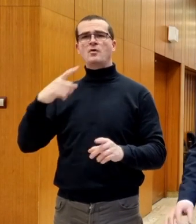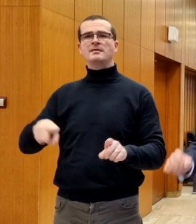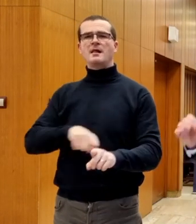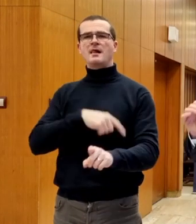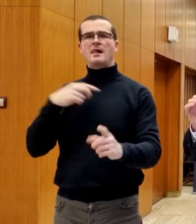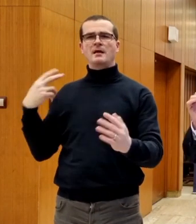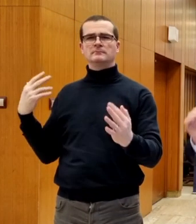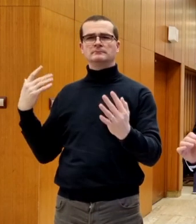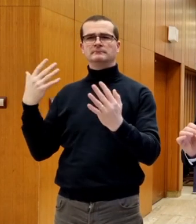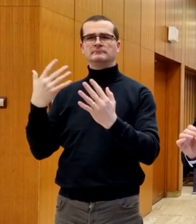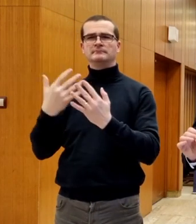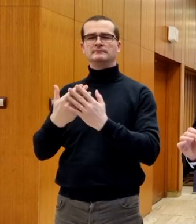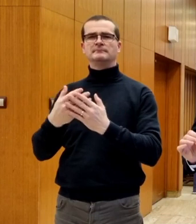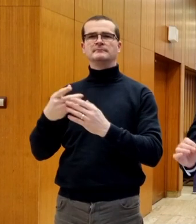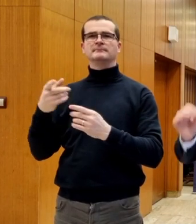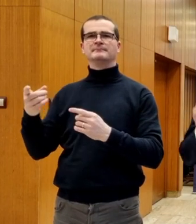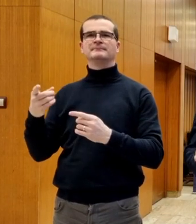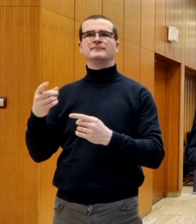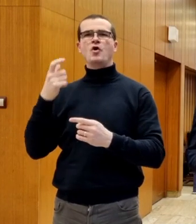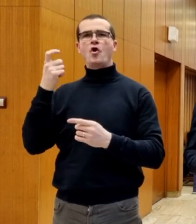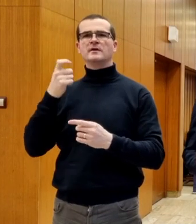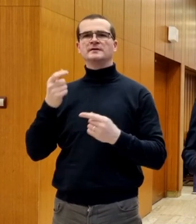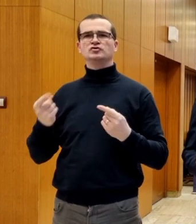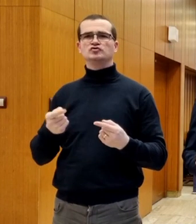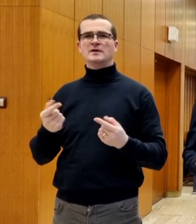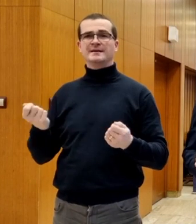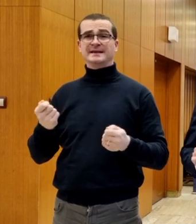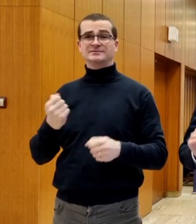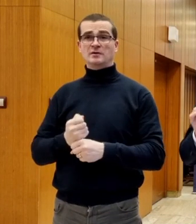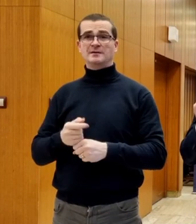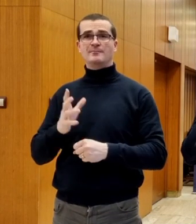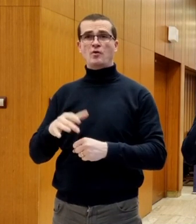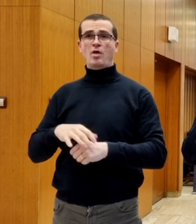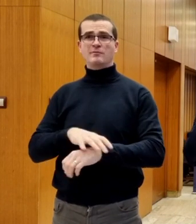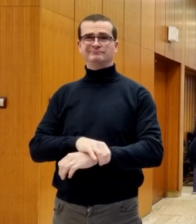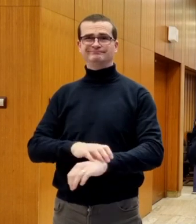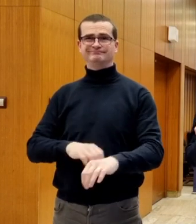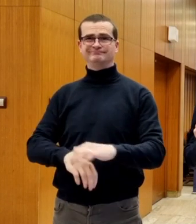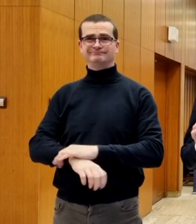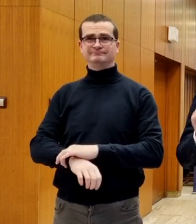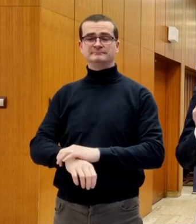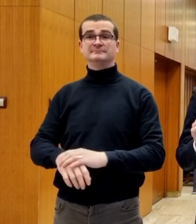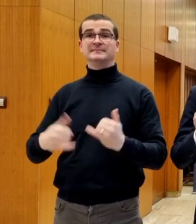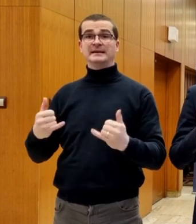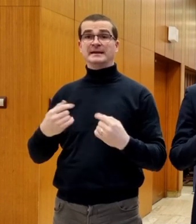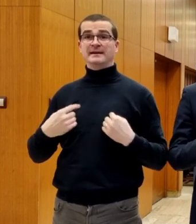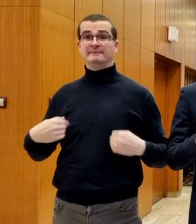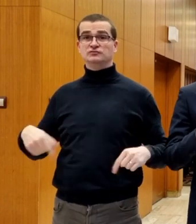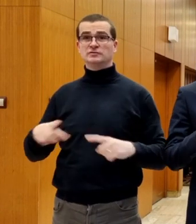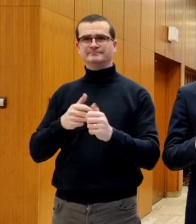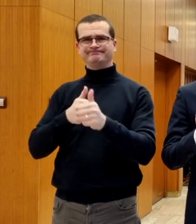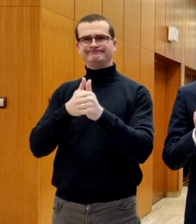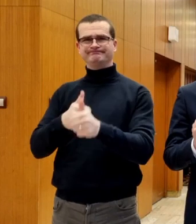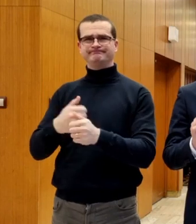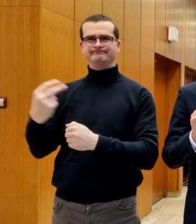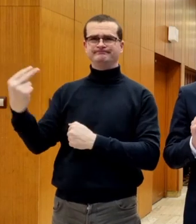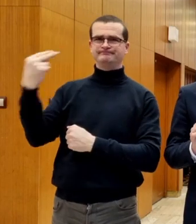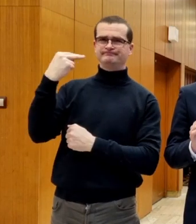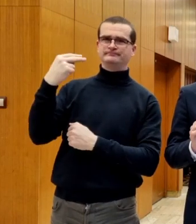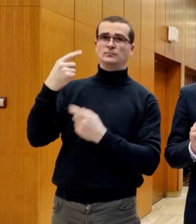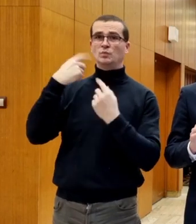kedy orgány činné v trestnom konaní mali zviazané ruky, tak je každý z nás, všetci sme pod